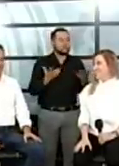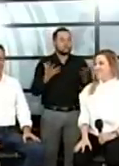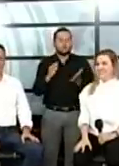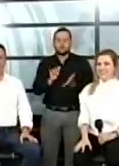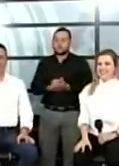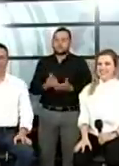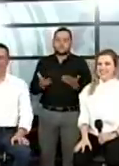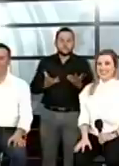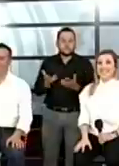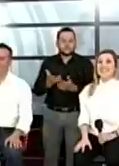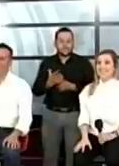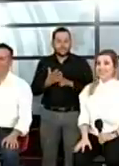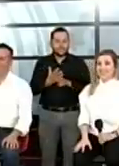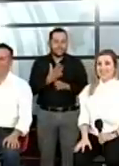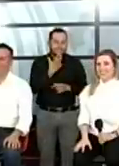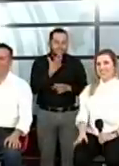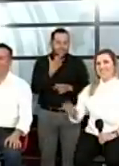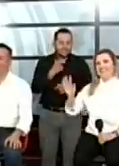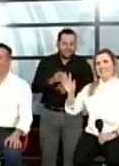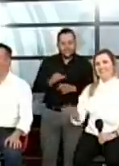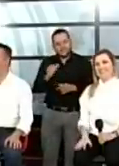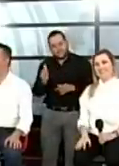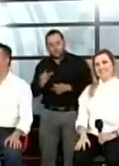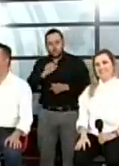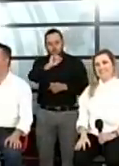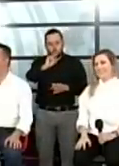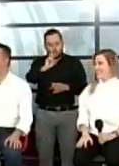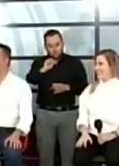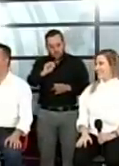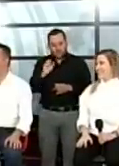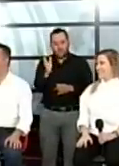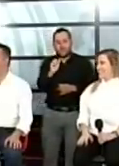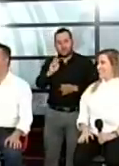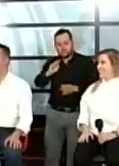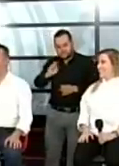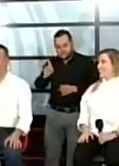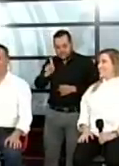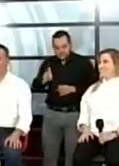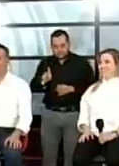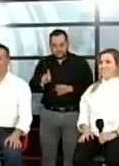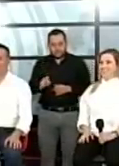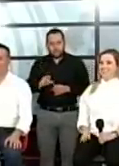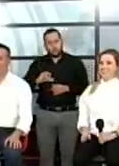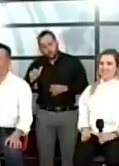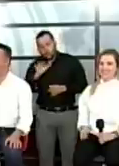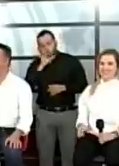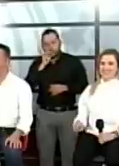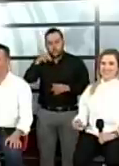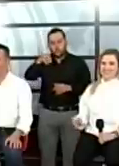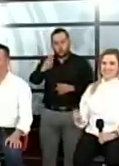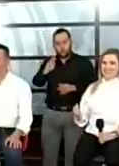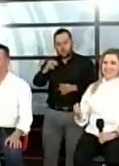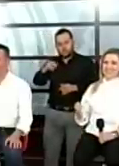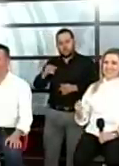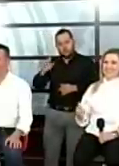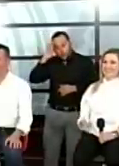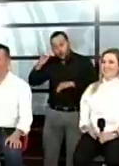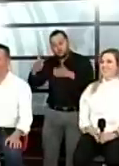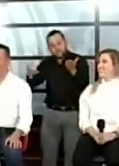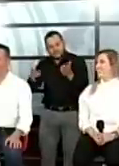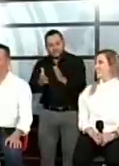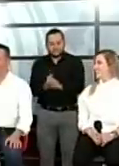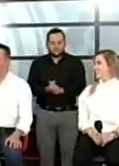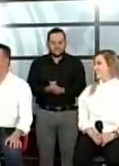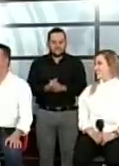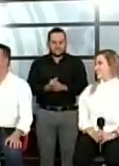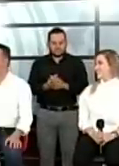bronceando. Juan Andrés, ¿cómo está? ¿Cómo le va? Javier Arjadis. Fabián Noreña, hermano, que usted siempre nos sigue a nosotros ahí.